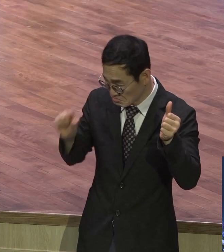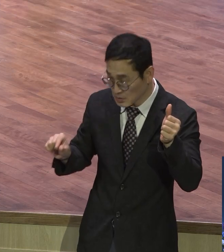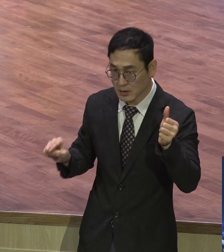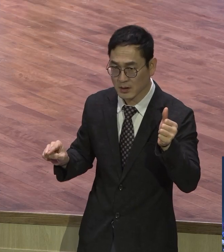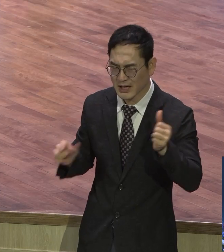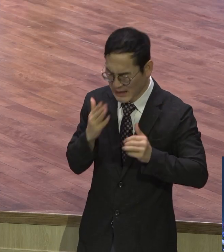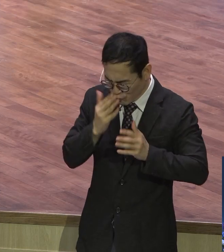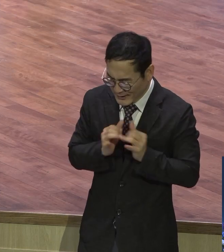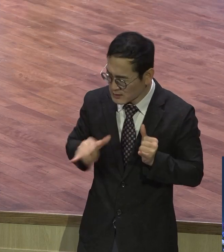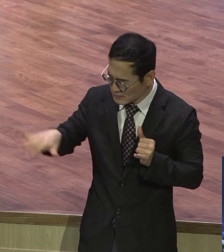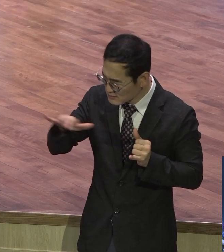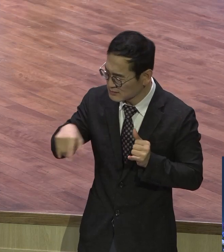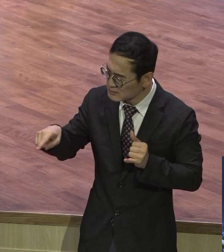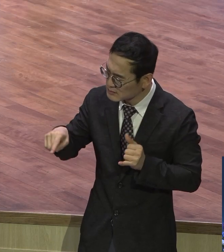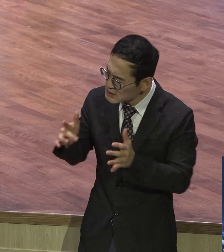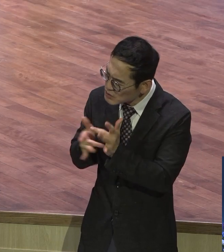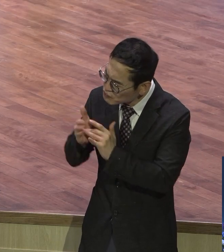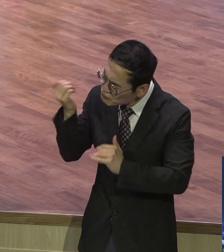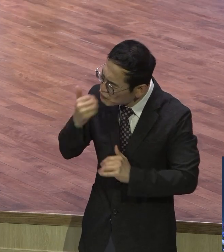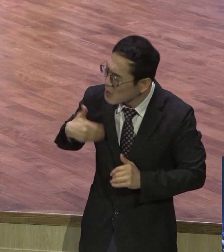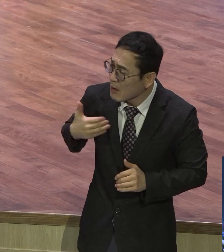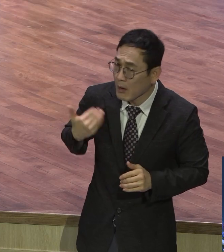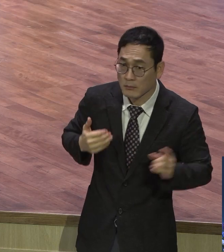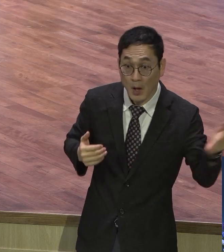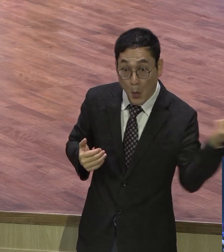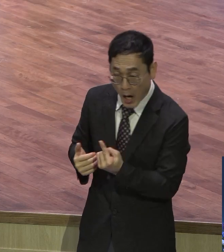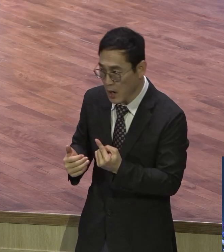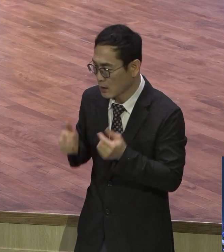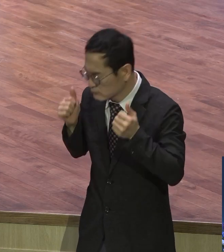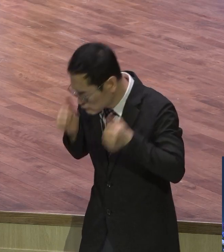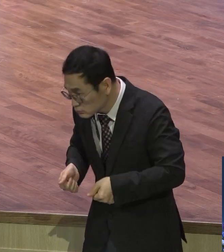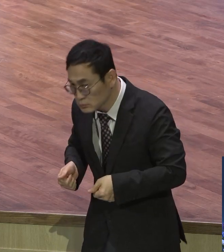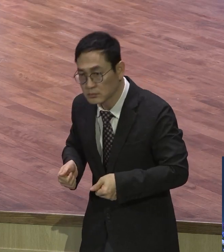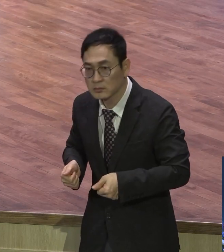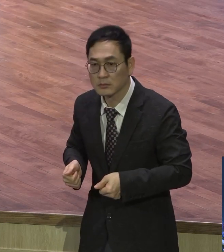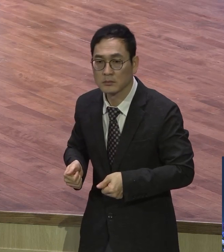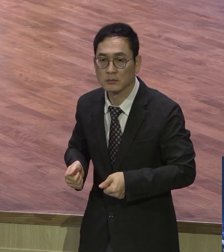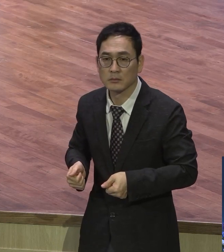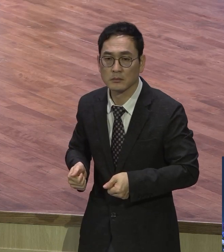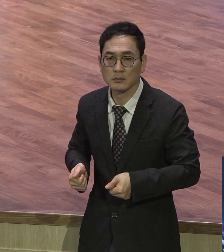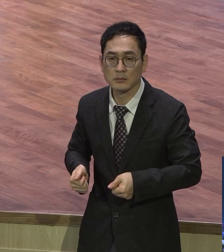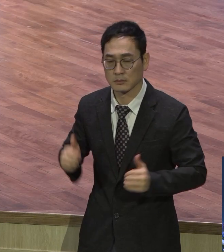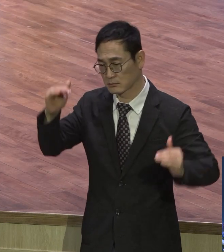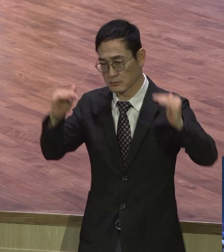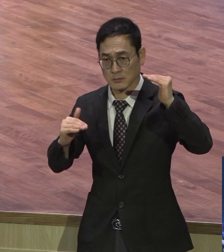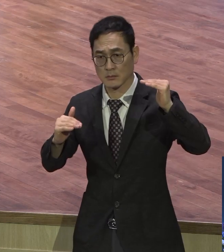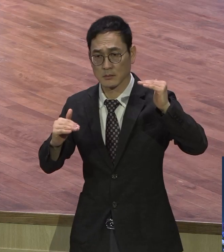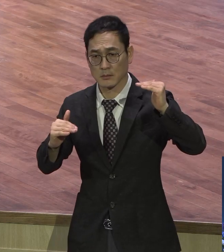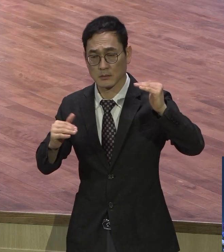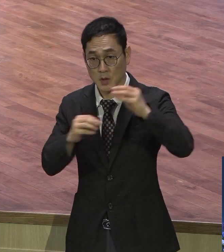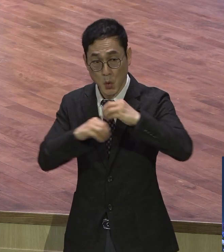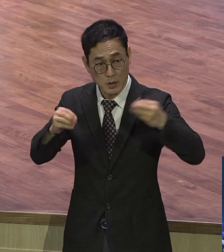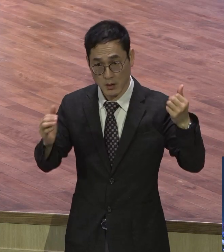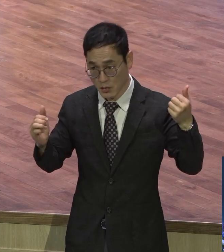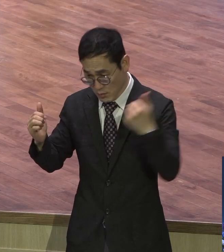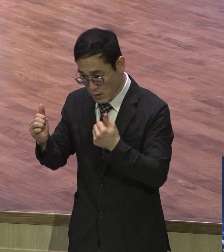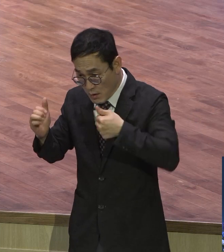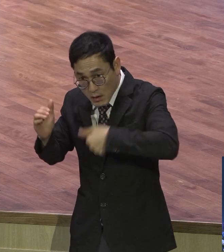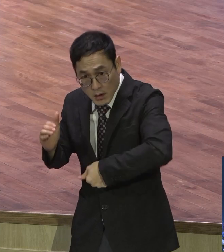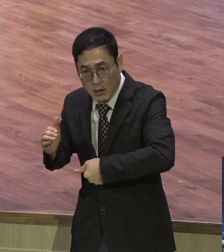유대문화 사회 분위기 속에서 상상을 할 수 없는 엄청난 일이에요.